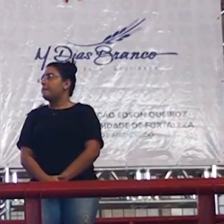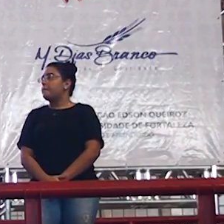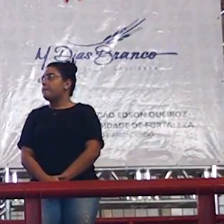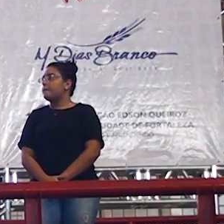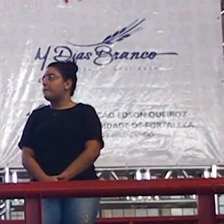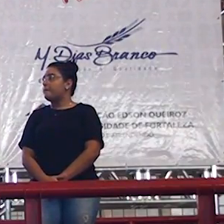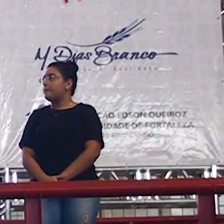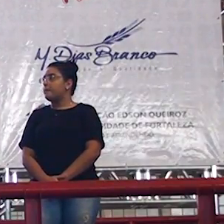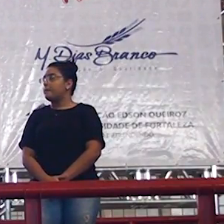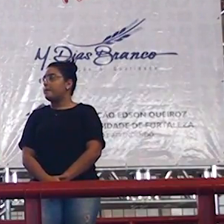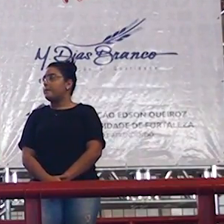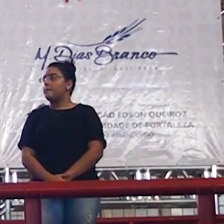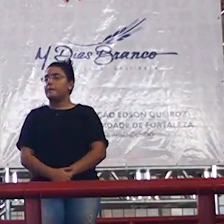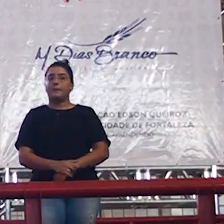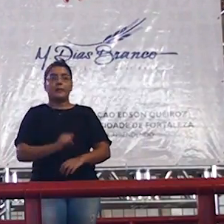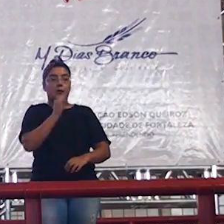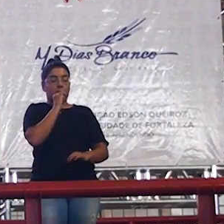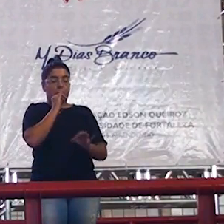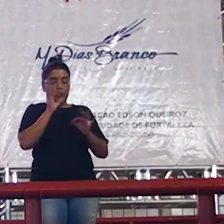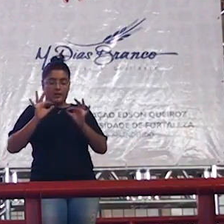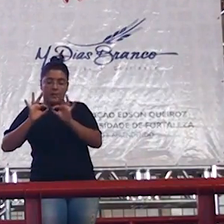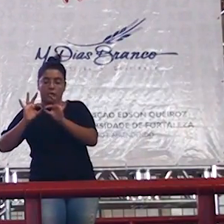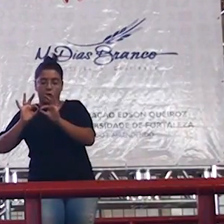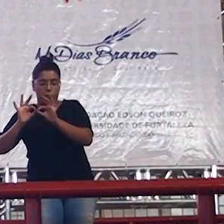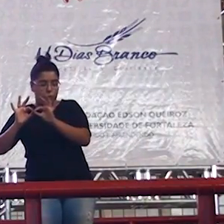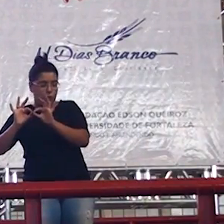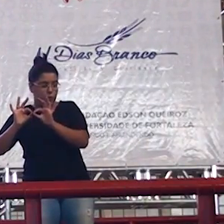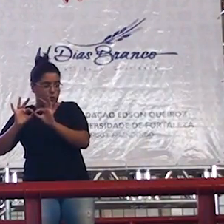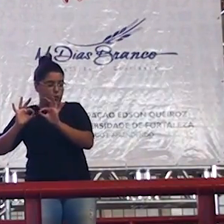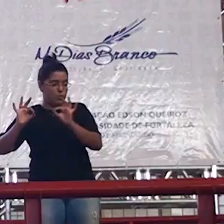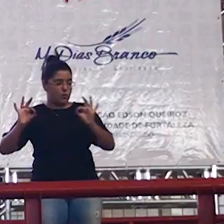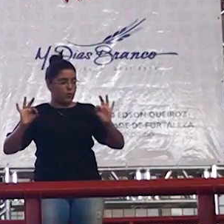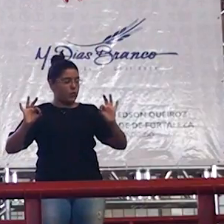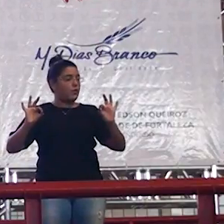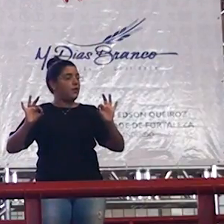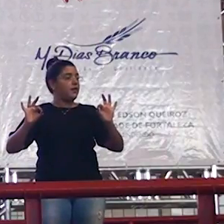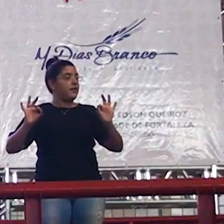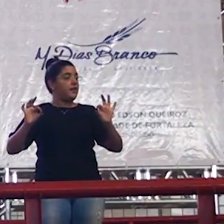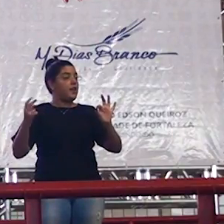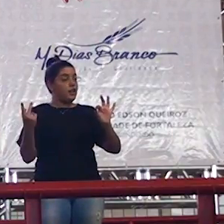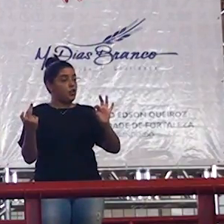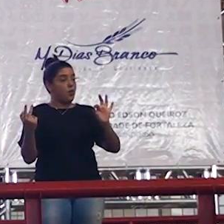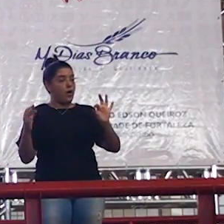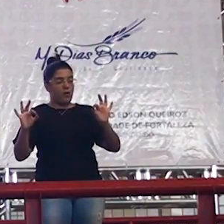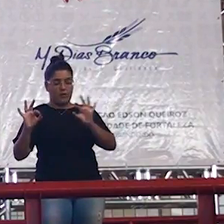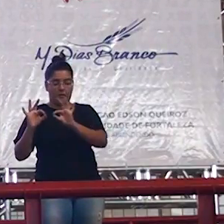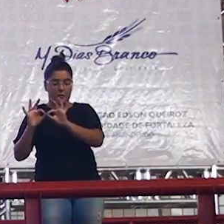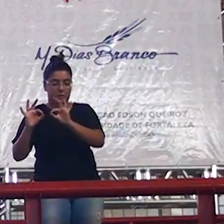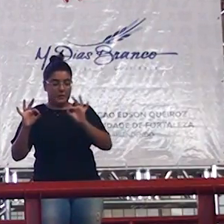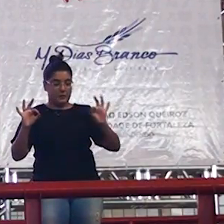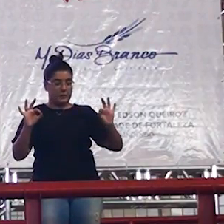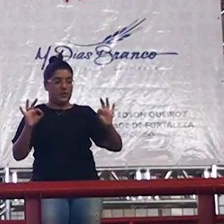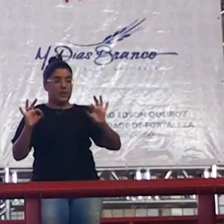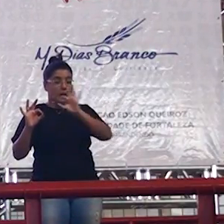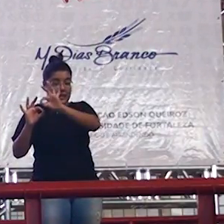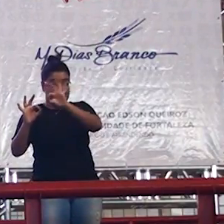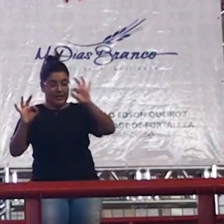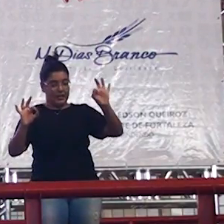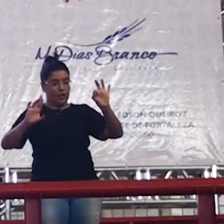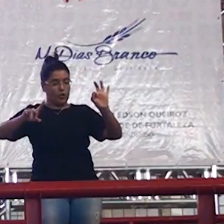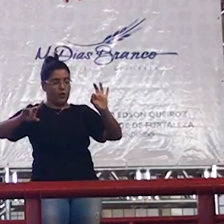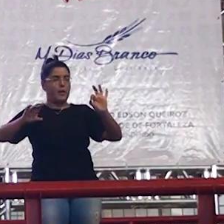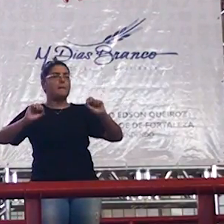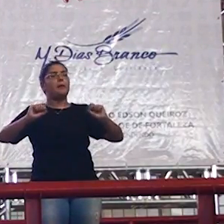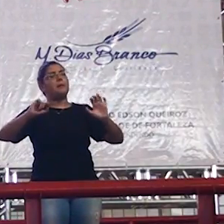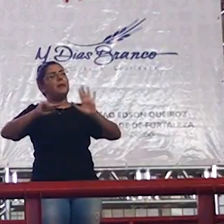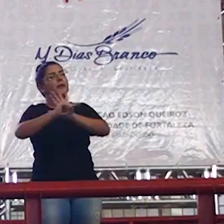vértice que não seja o consecutivo dele. Você une a vértices que não são consecutivos. Aí alguém